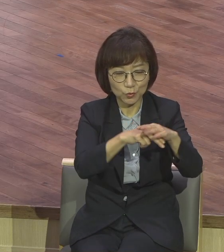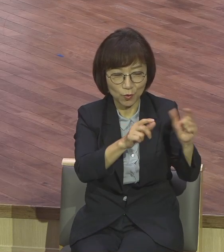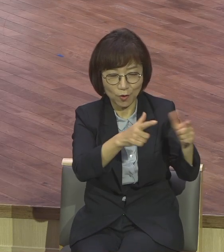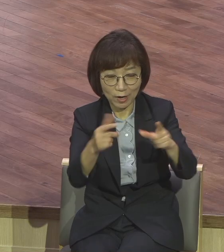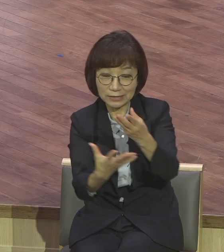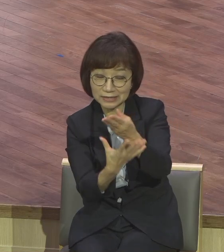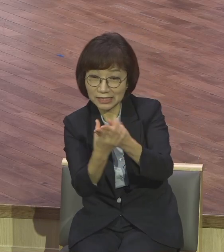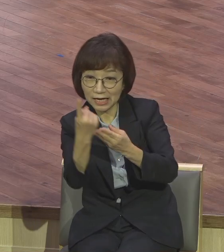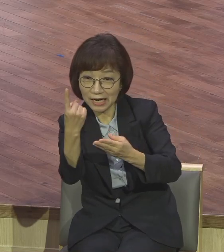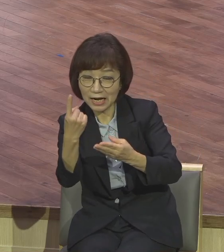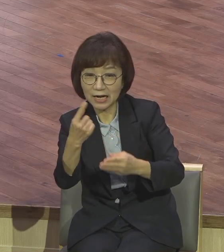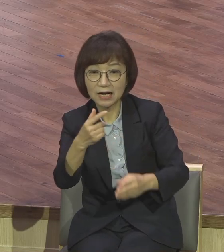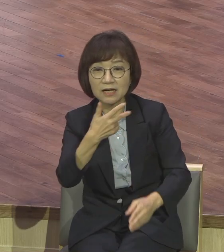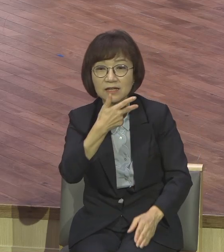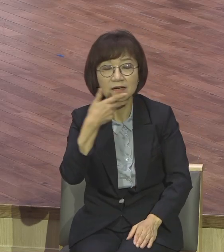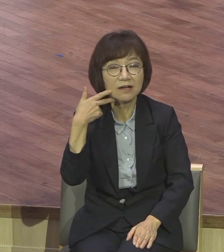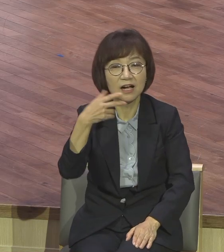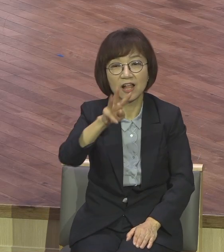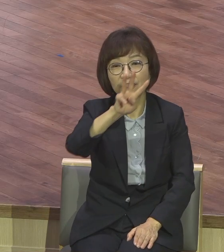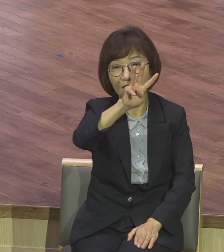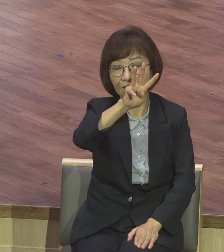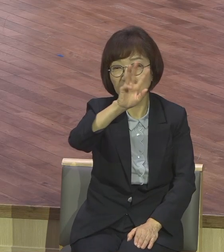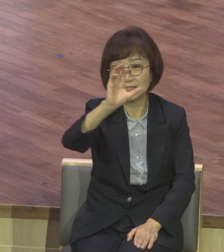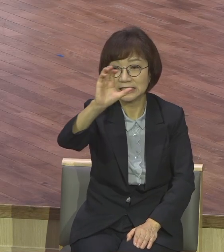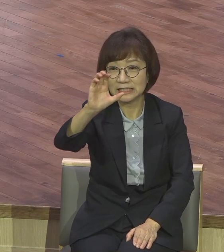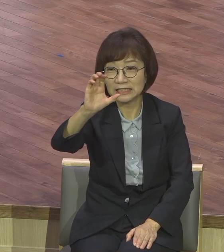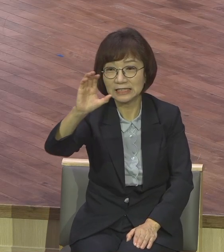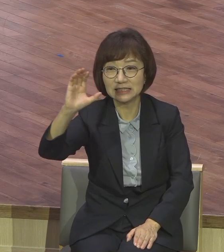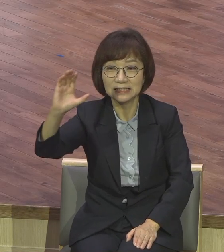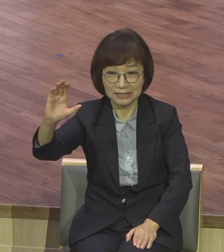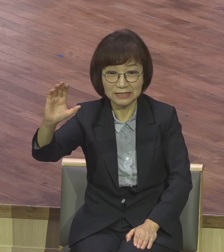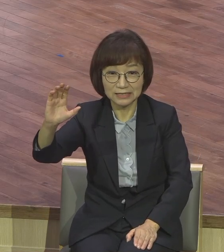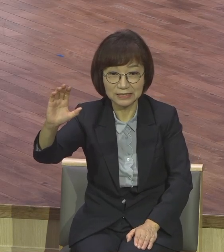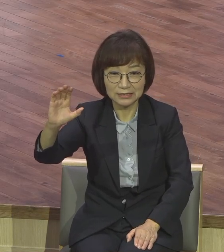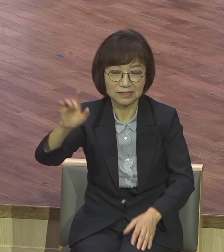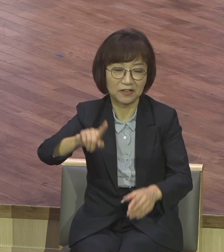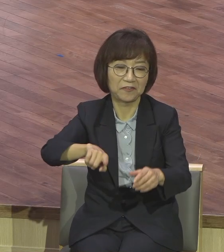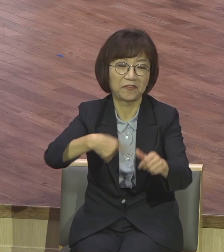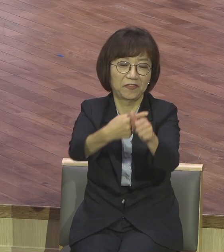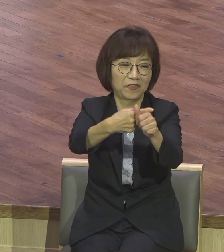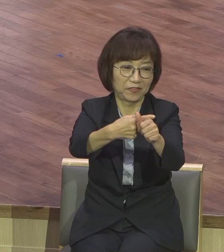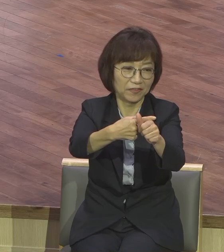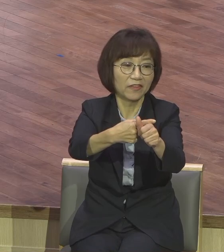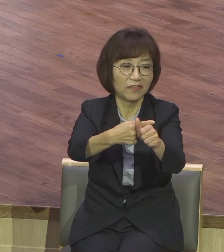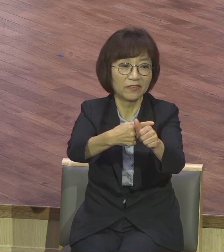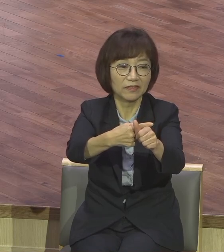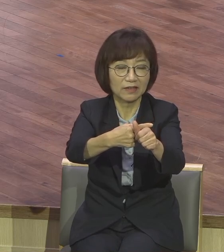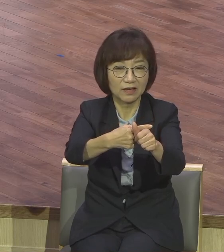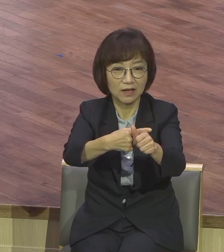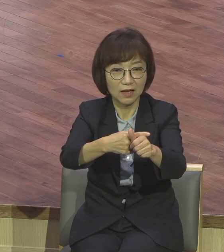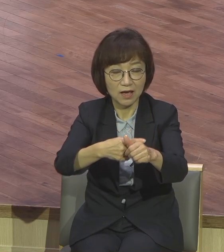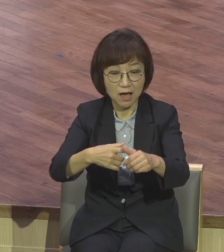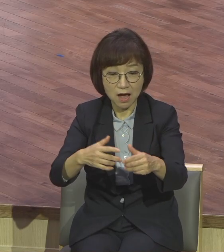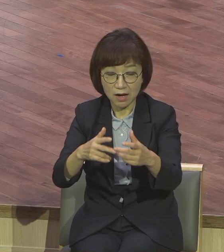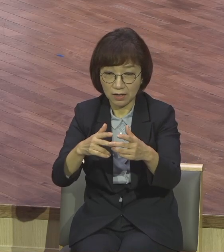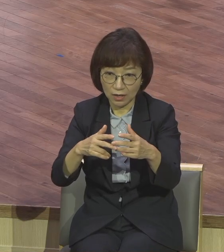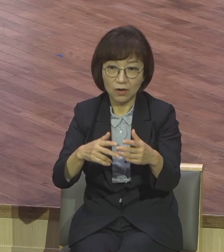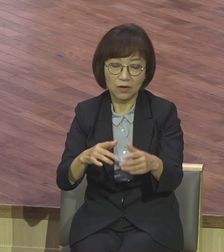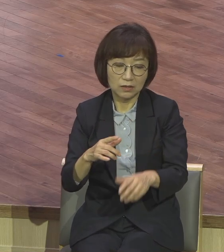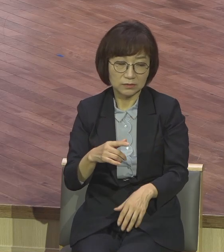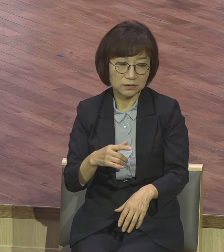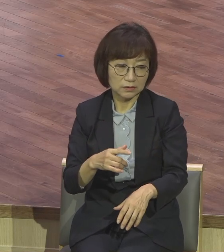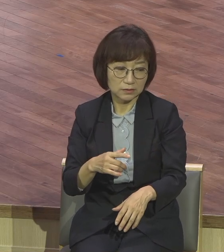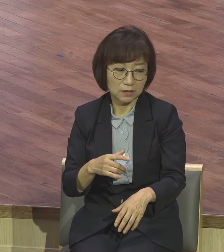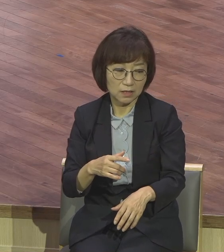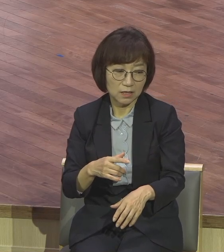예수뿐만 아니라 모든 종교 구원이 있는 교회일치운동, 무섭거든요 이게. 여러분 잘 몰라서 그렇지요.